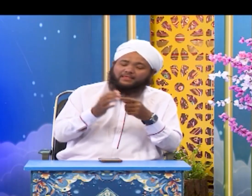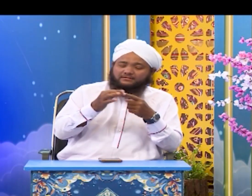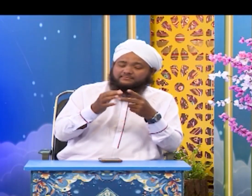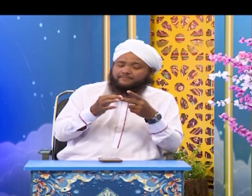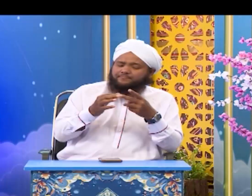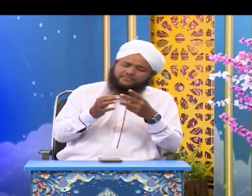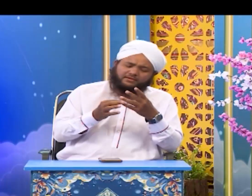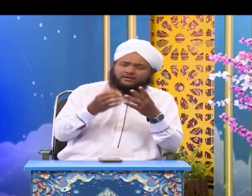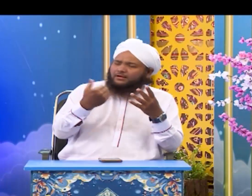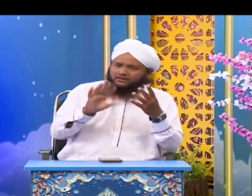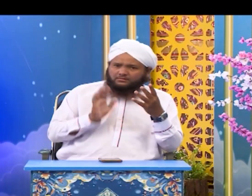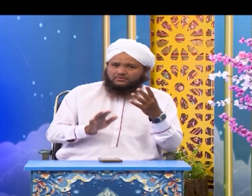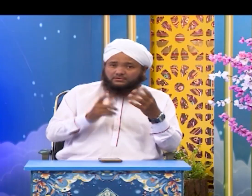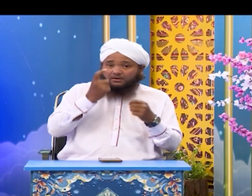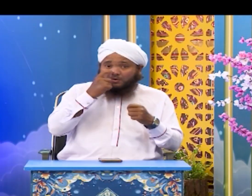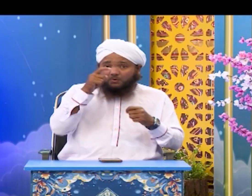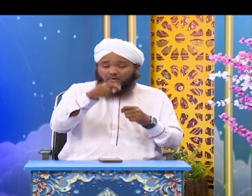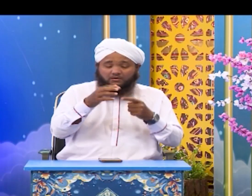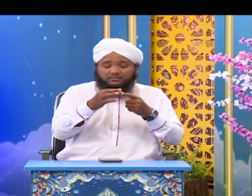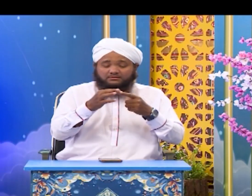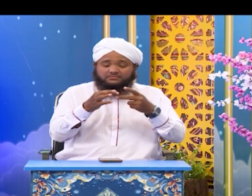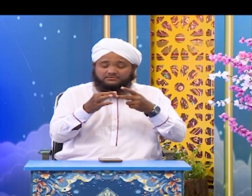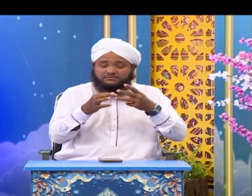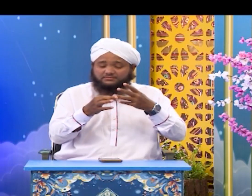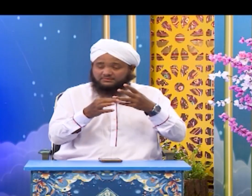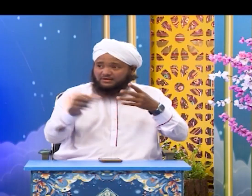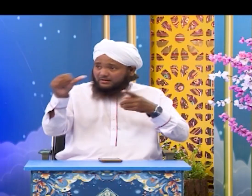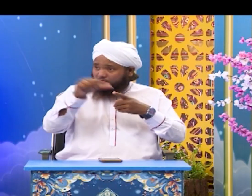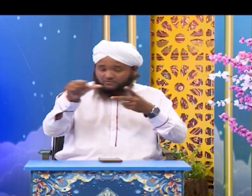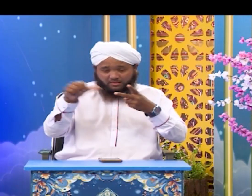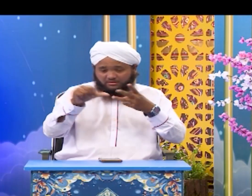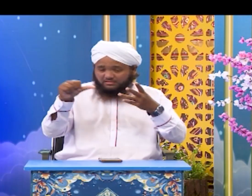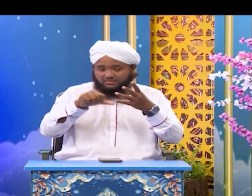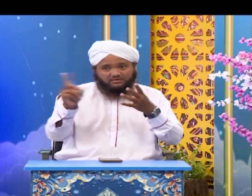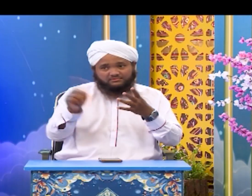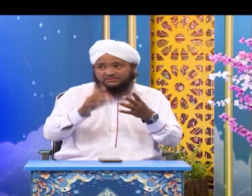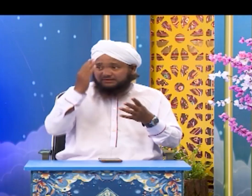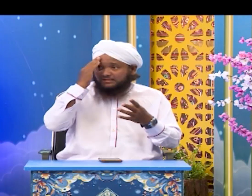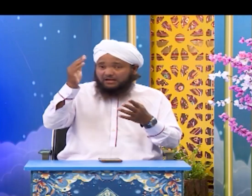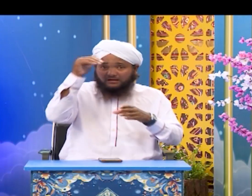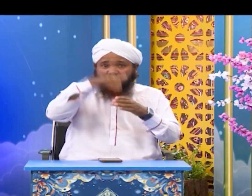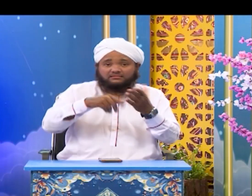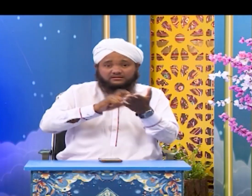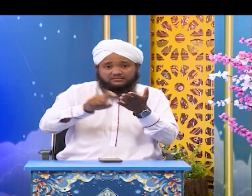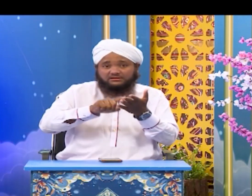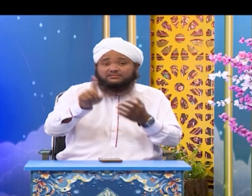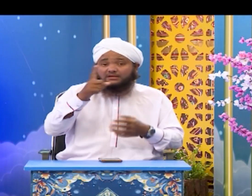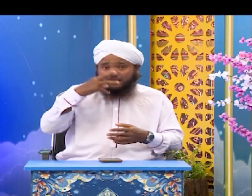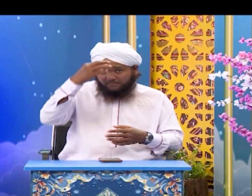بھی روپ میں ہو، جب بھی اس کے ساتھ کوئی ناانصافی ہوئی تو اسلام نے اس کے جذبات و احساسات کو